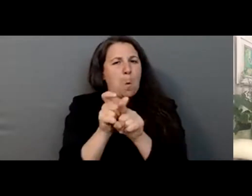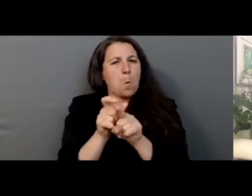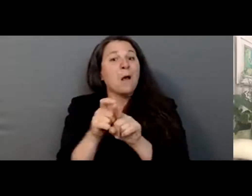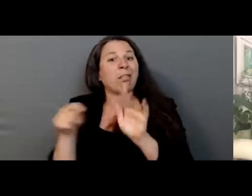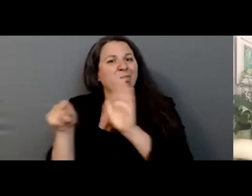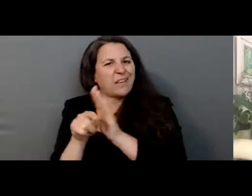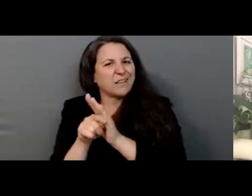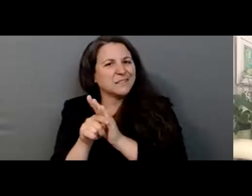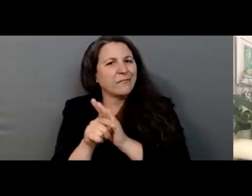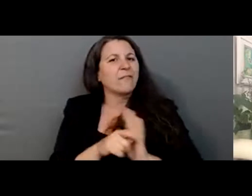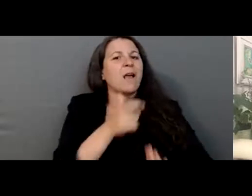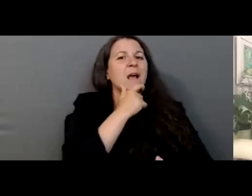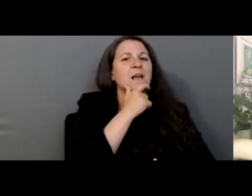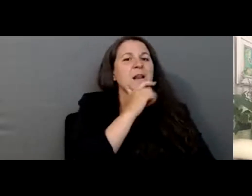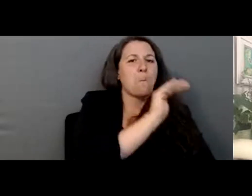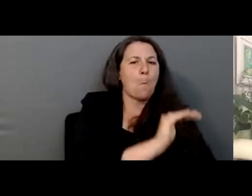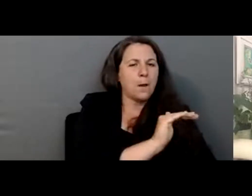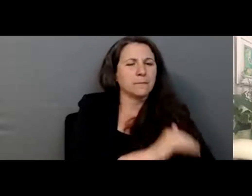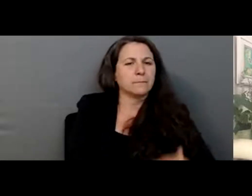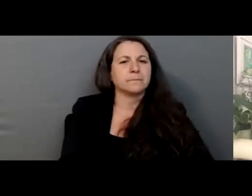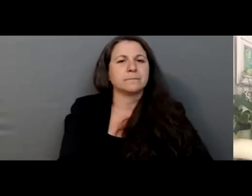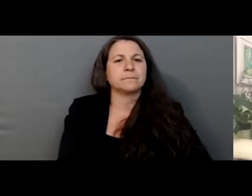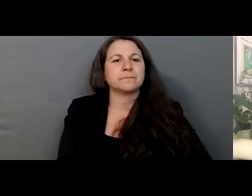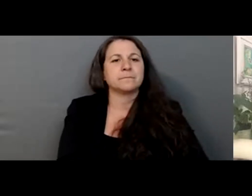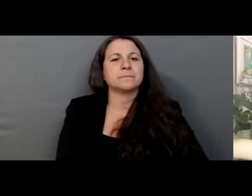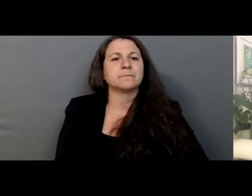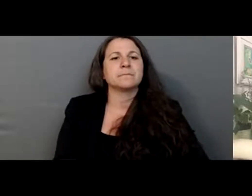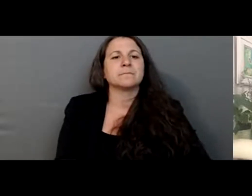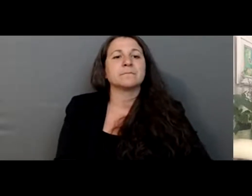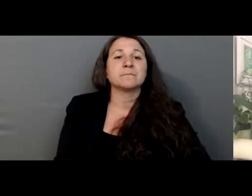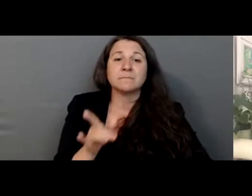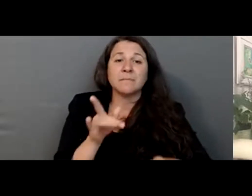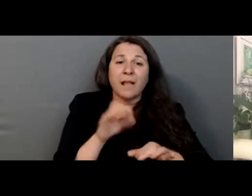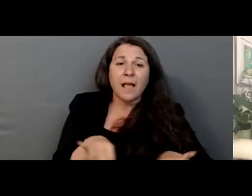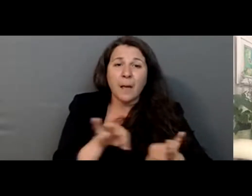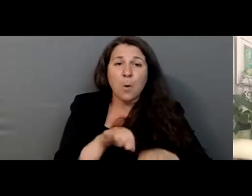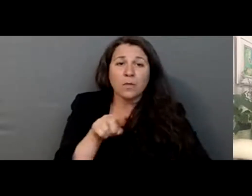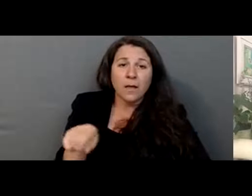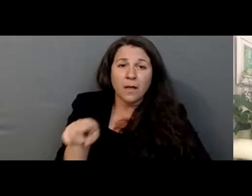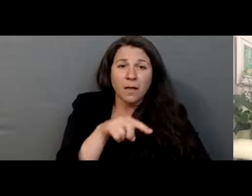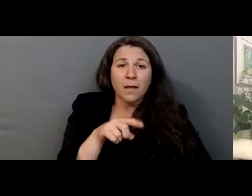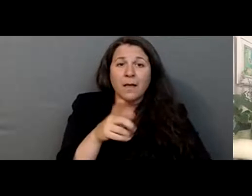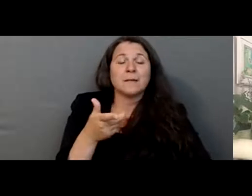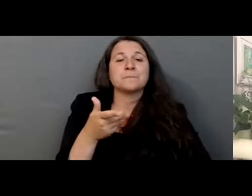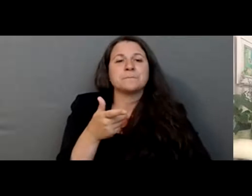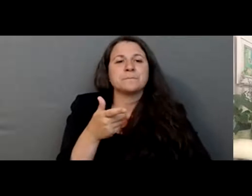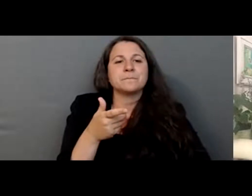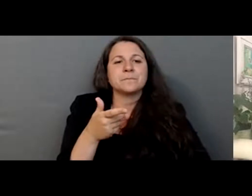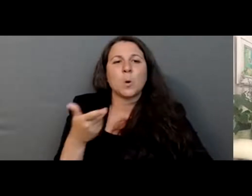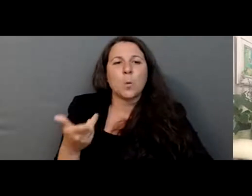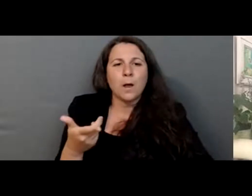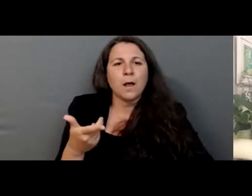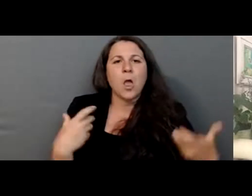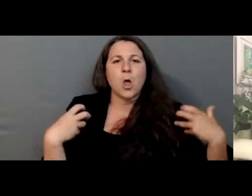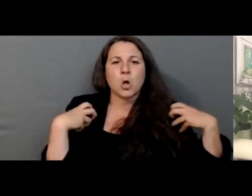sont interdépendants. Mais aussi, il faut aussi se rappeler des personnes qui cognent tous les jours aux portes des commissions des